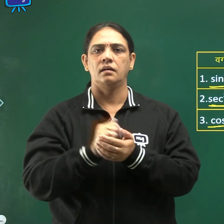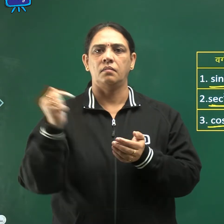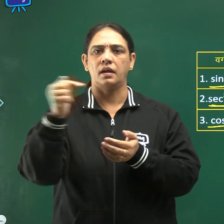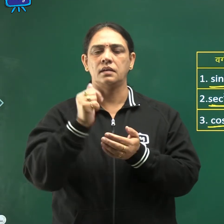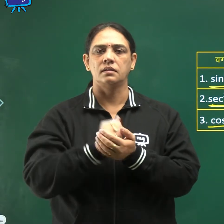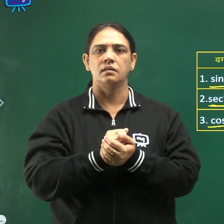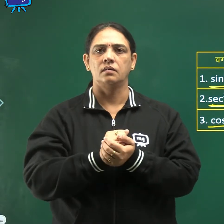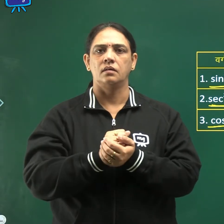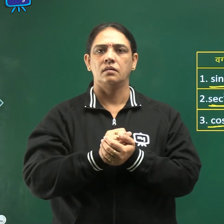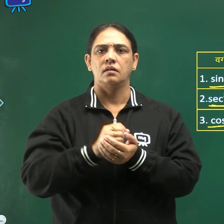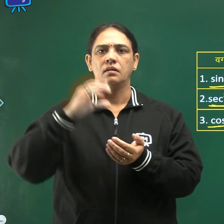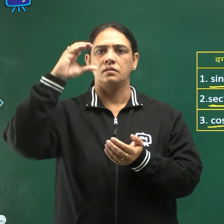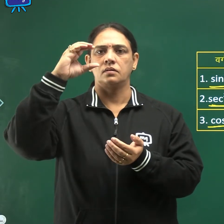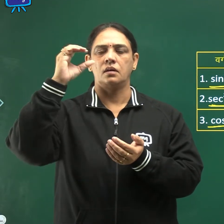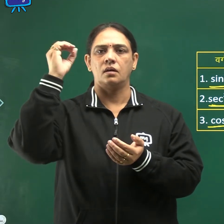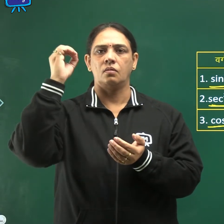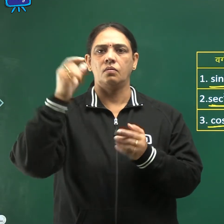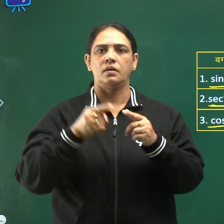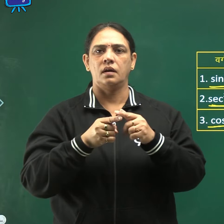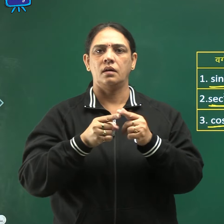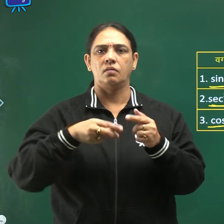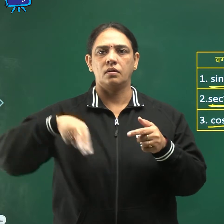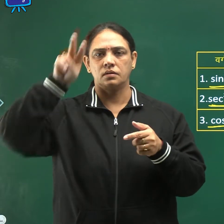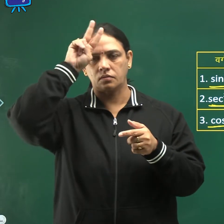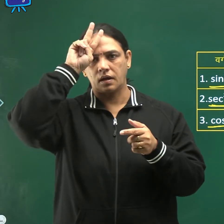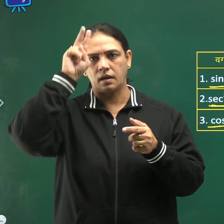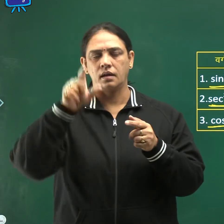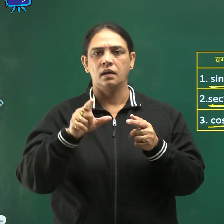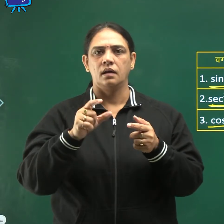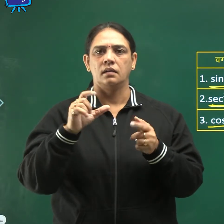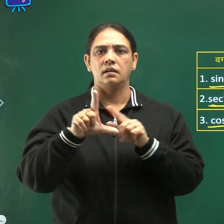माइनस कॉट स्क्वायर थीटा